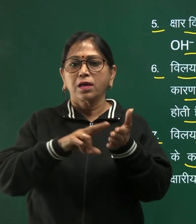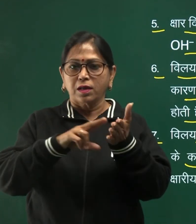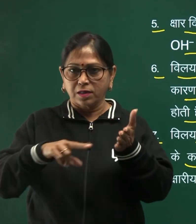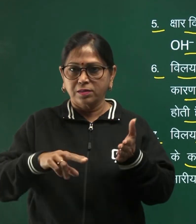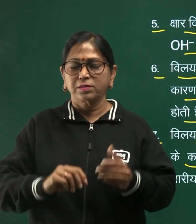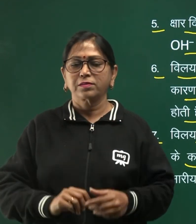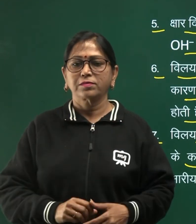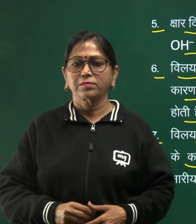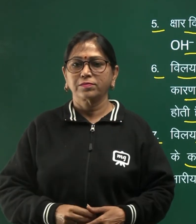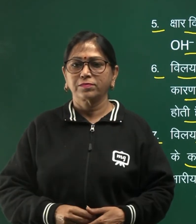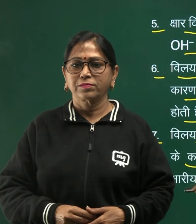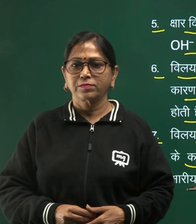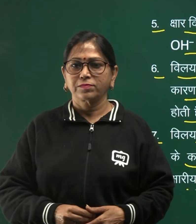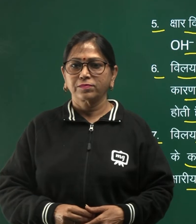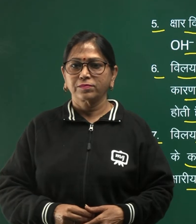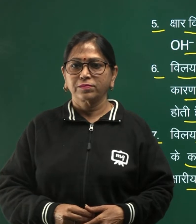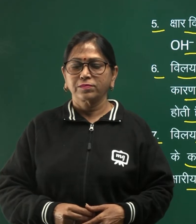पदार्थ की प्रकृति